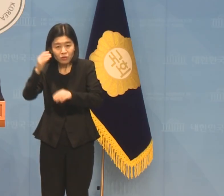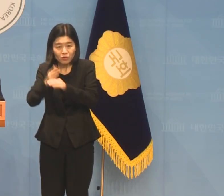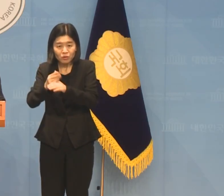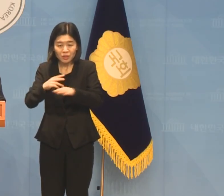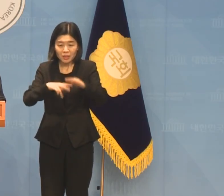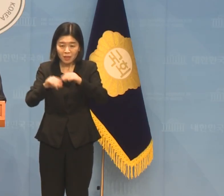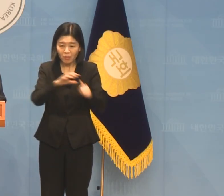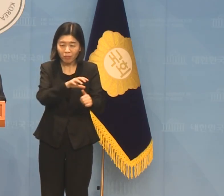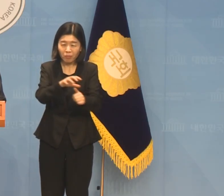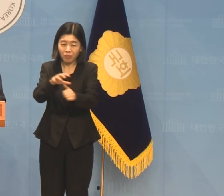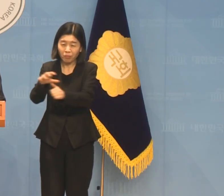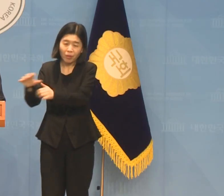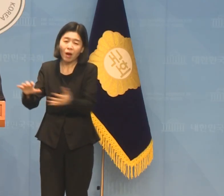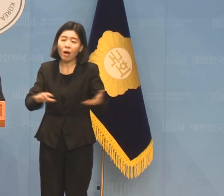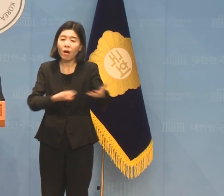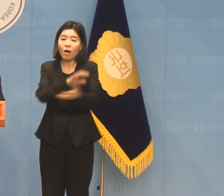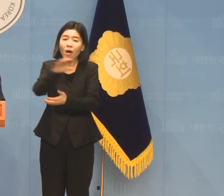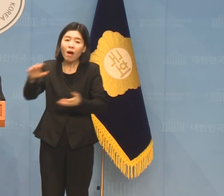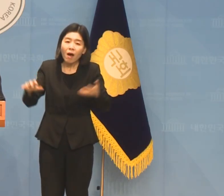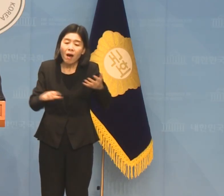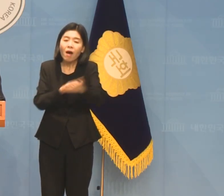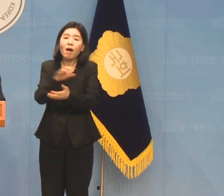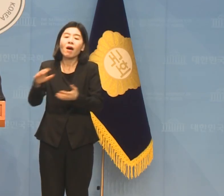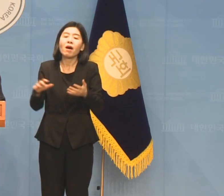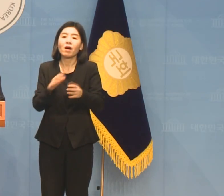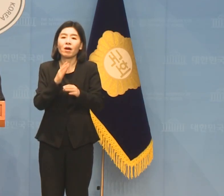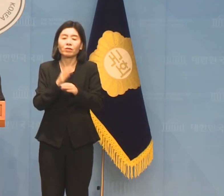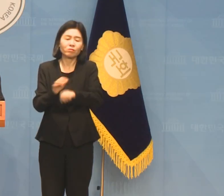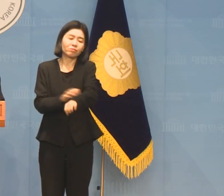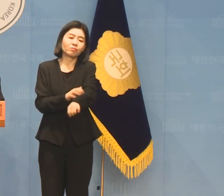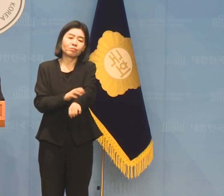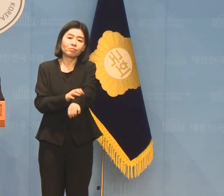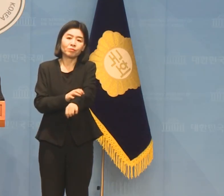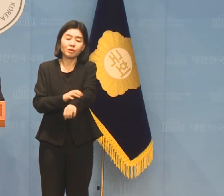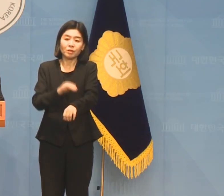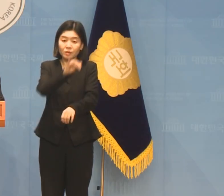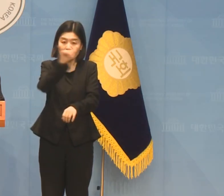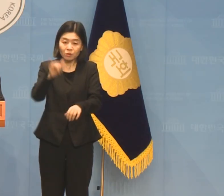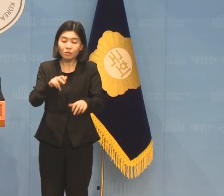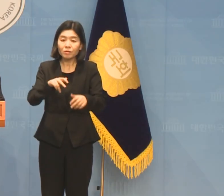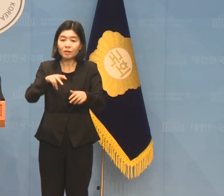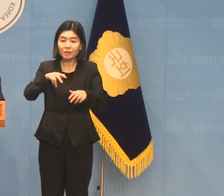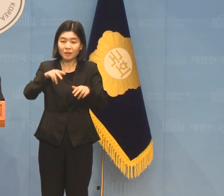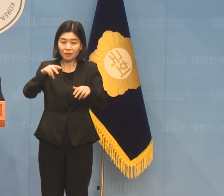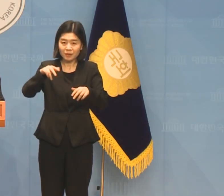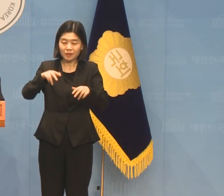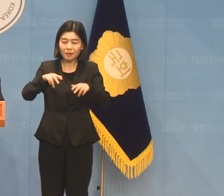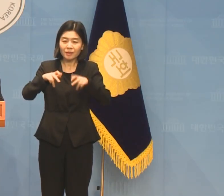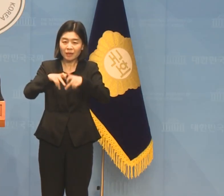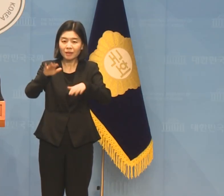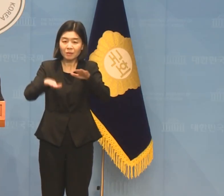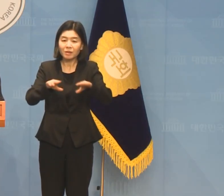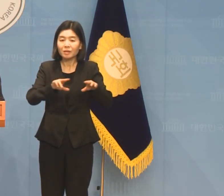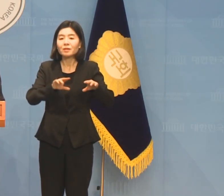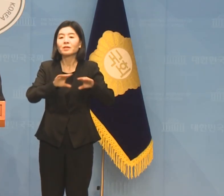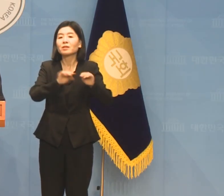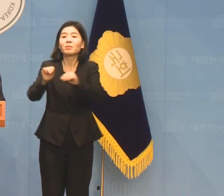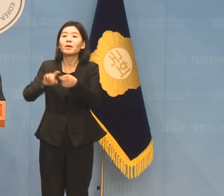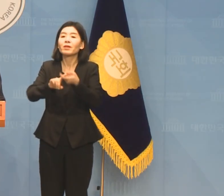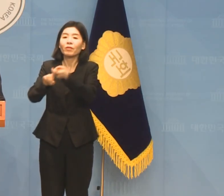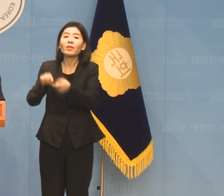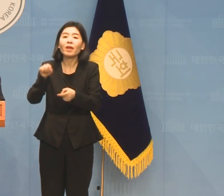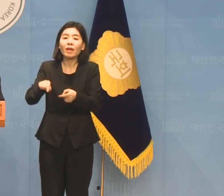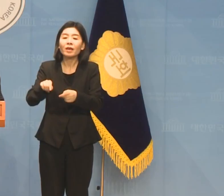현장은 아수라장을 방불케 했습니다. 전장현이 요구하고 있는 탈시설 정책은 사회적 논의가 필요한